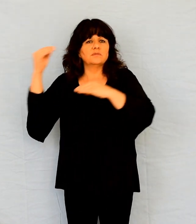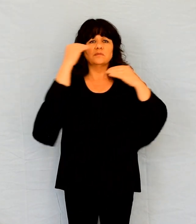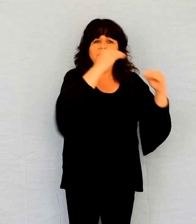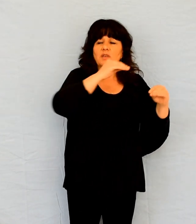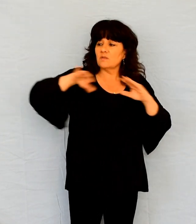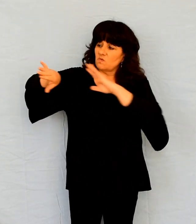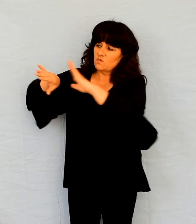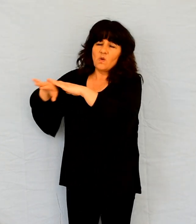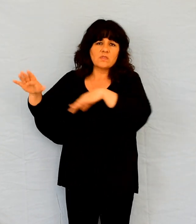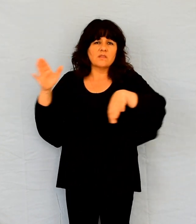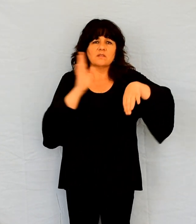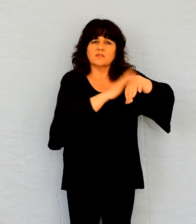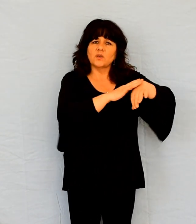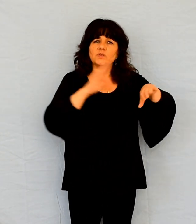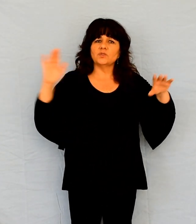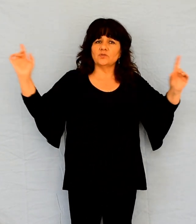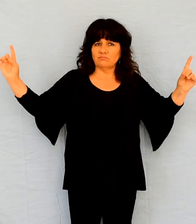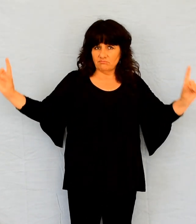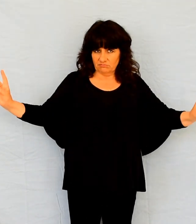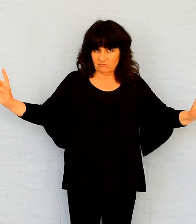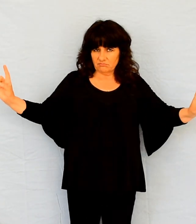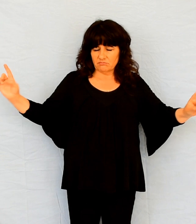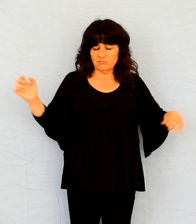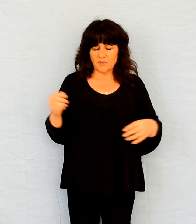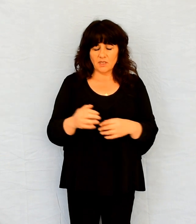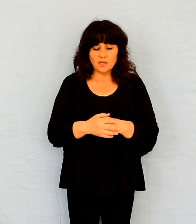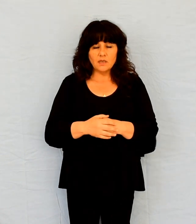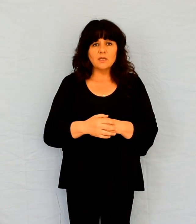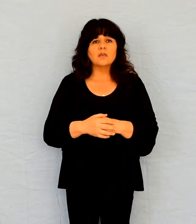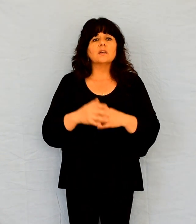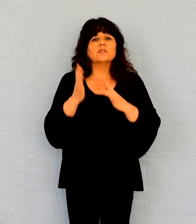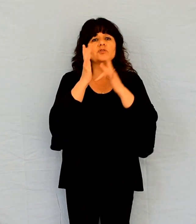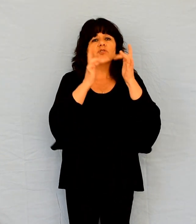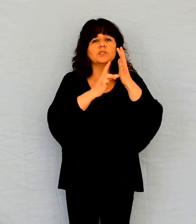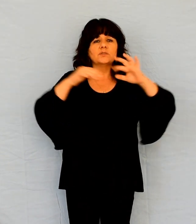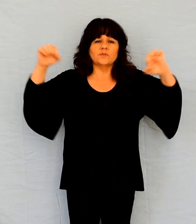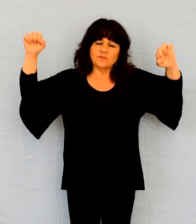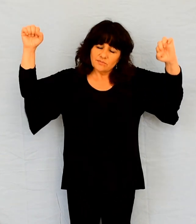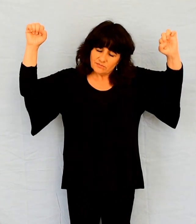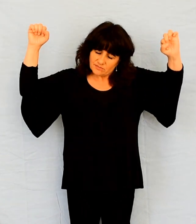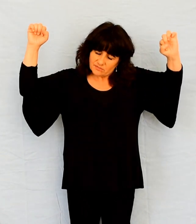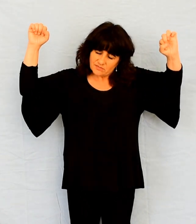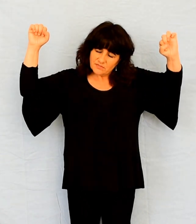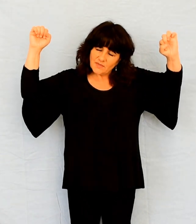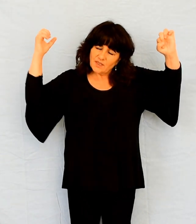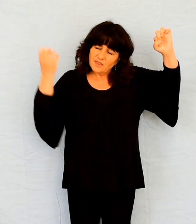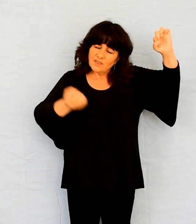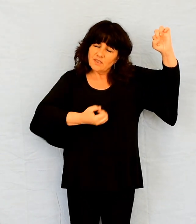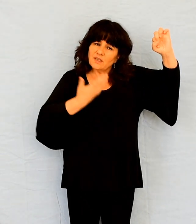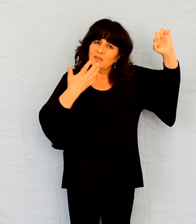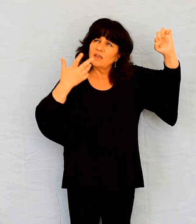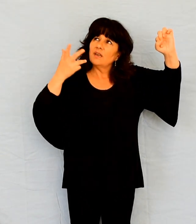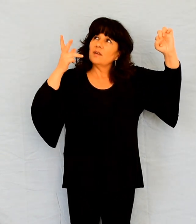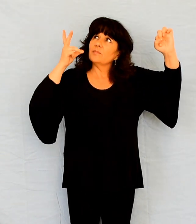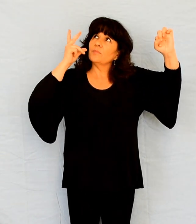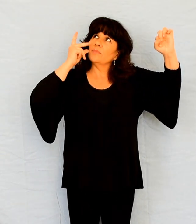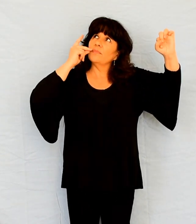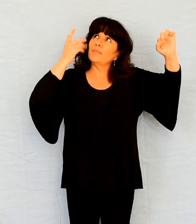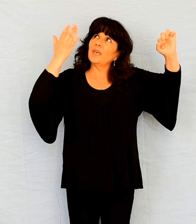Jésus disait : « Père, pardonne-leur, ils ne savent pas ce qu'ils font. »